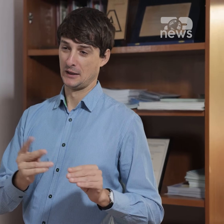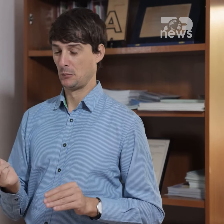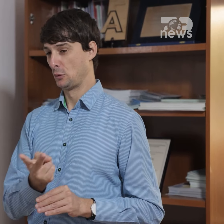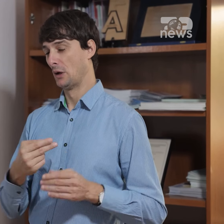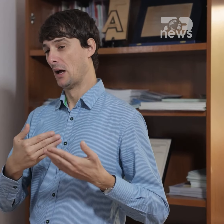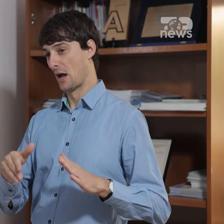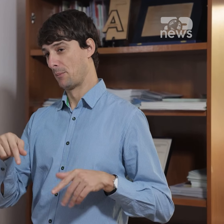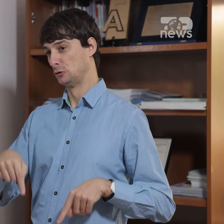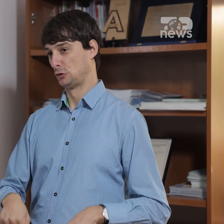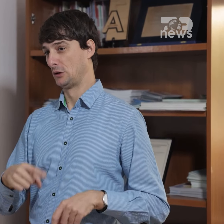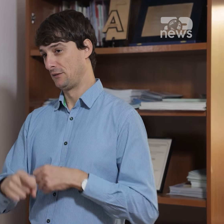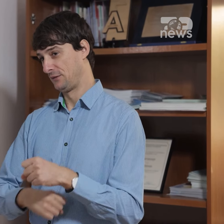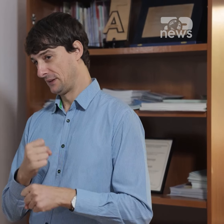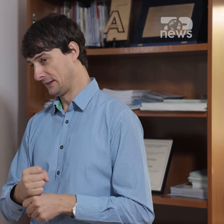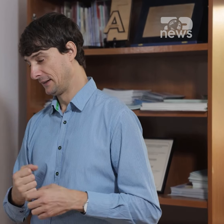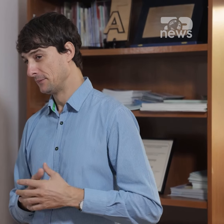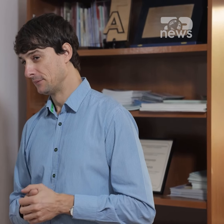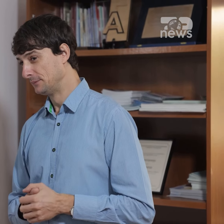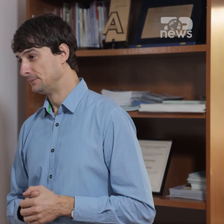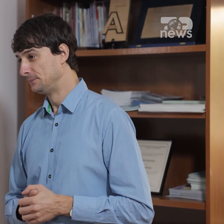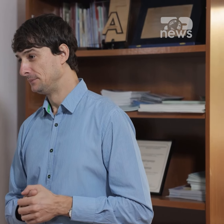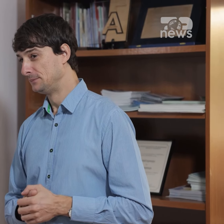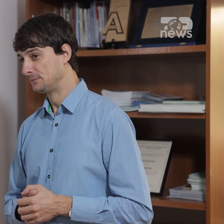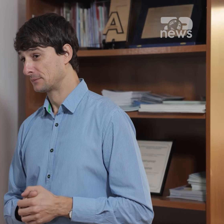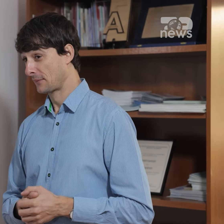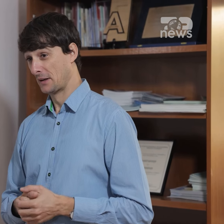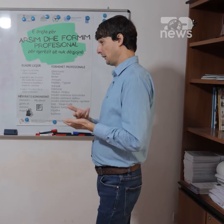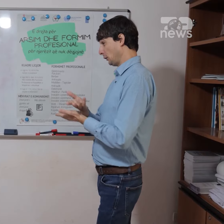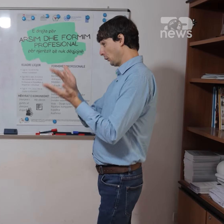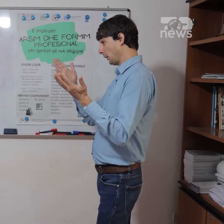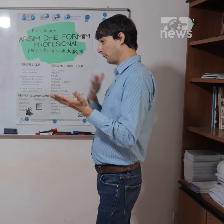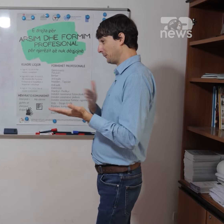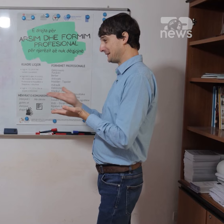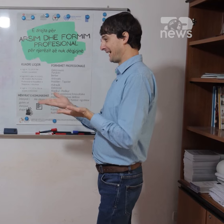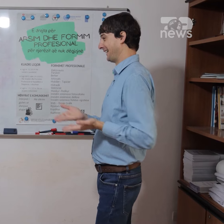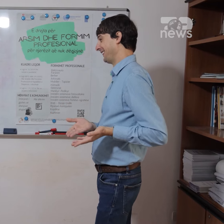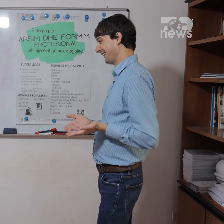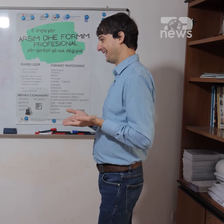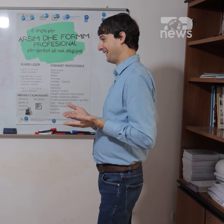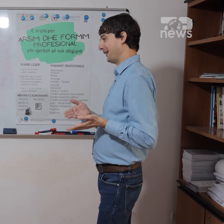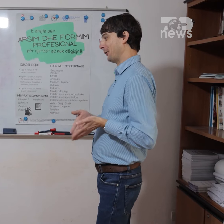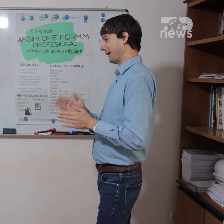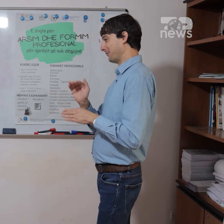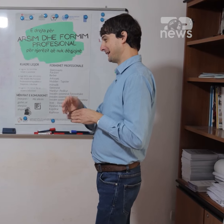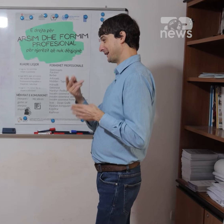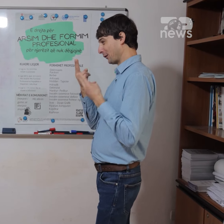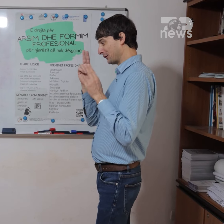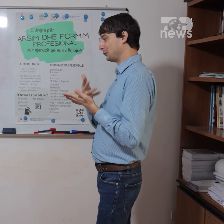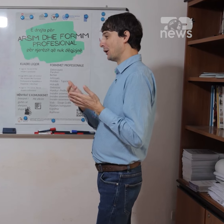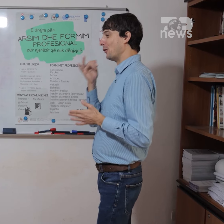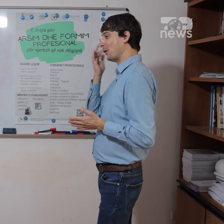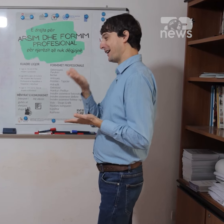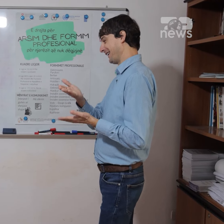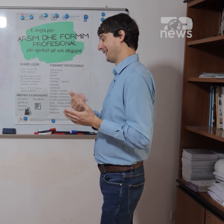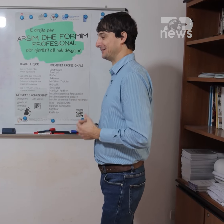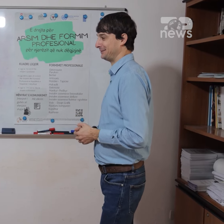hapur për personat që duan të mësojnë gjuhën e shenjave. Kështu që i bëj thirrje gjithë